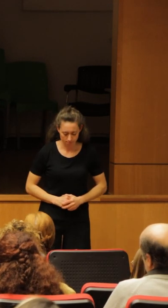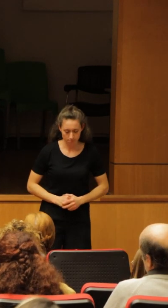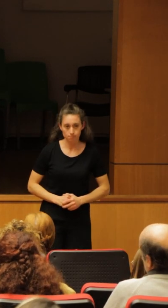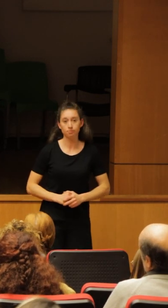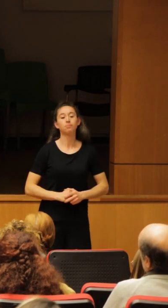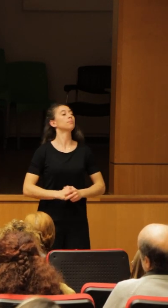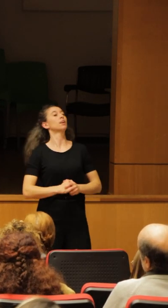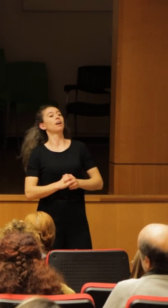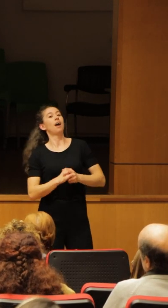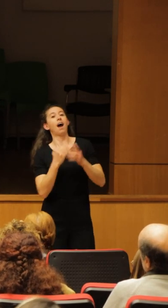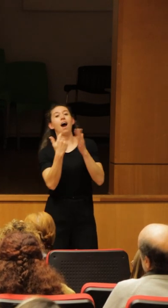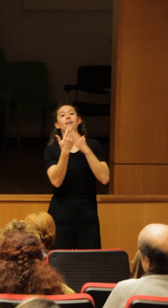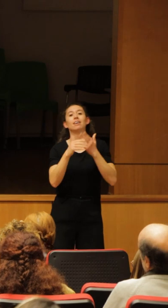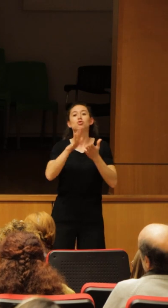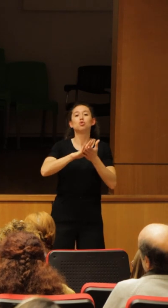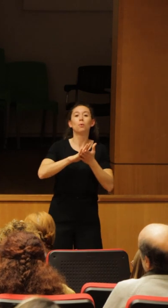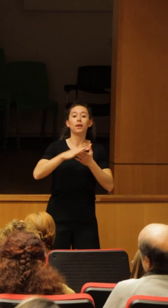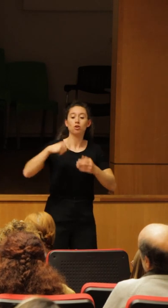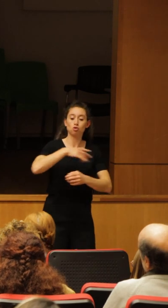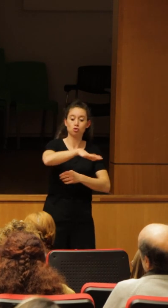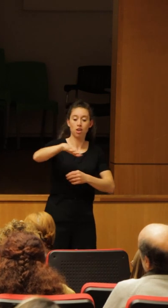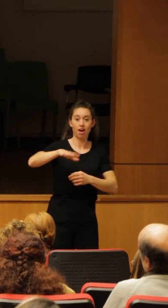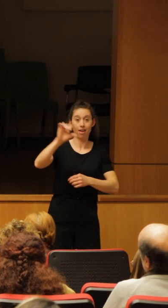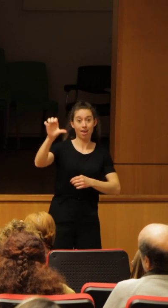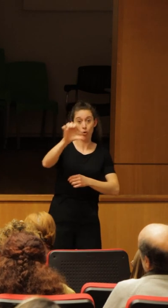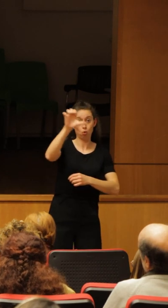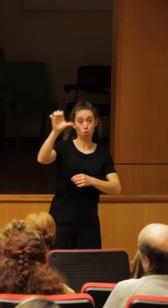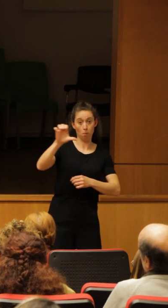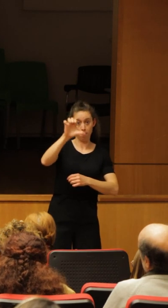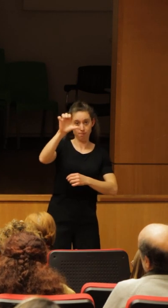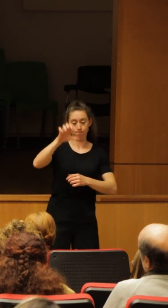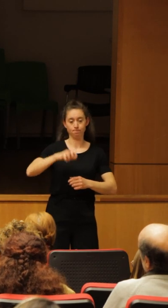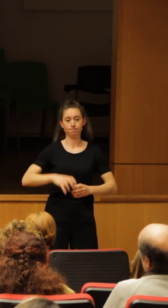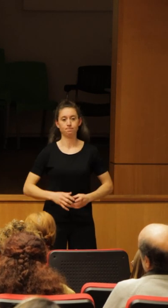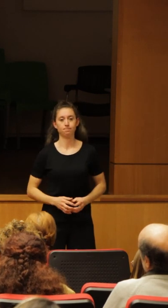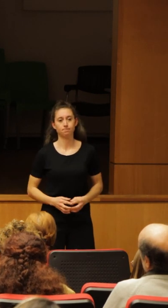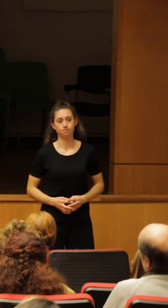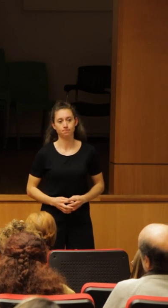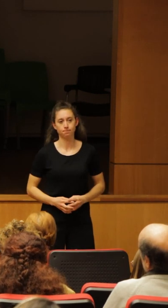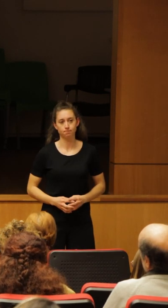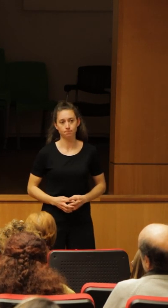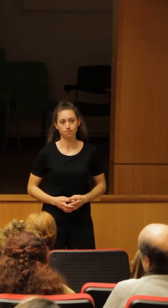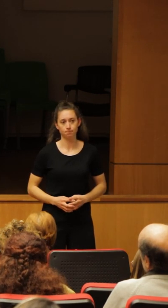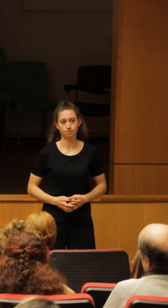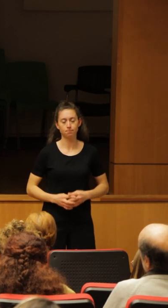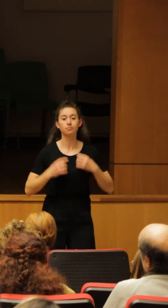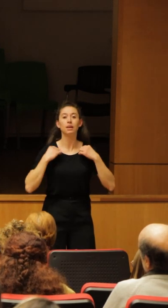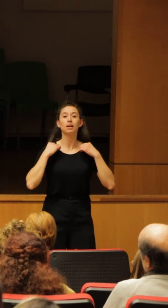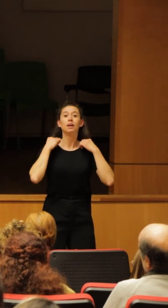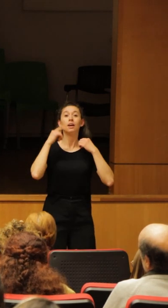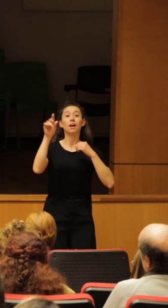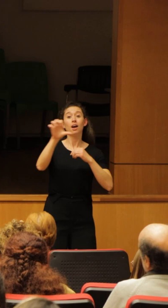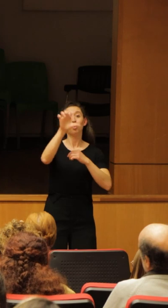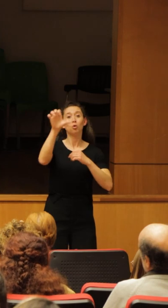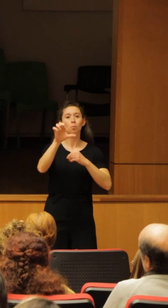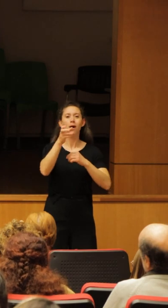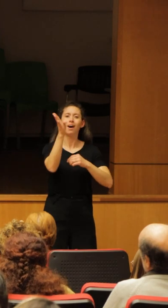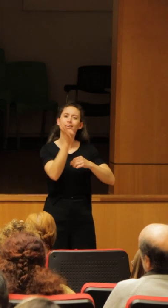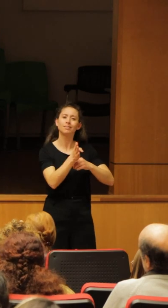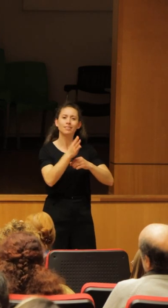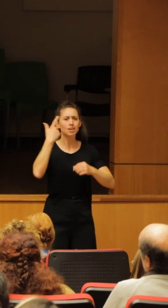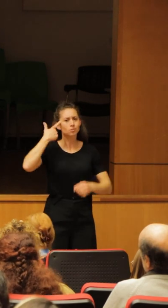sus amigos revolucionarios. To add to the dark times, para sumar todavía otro factor más a los tiempos oscuros.